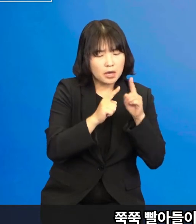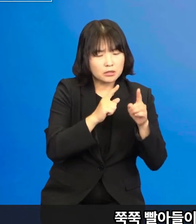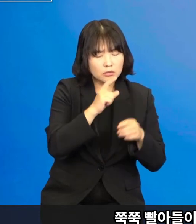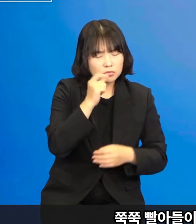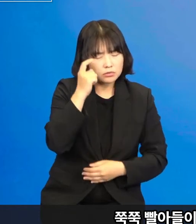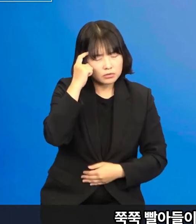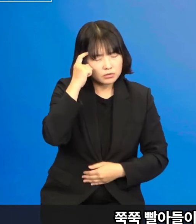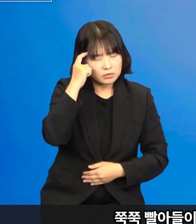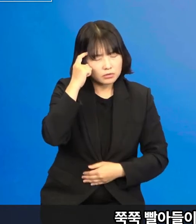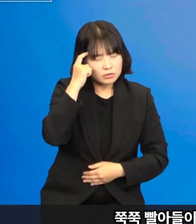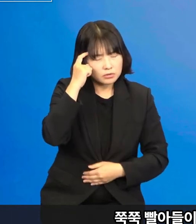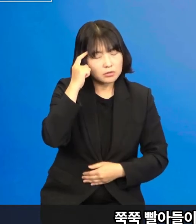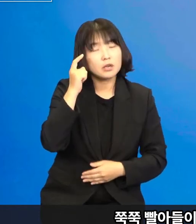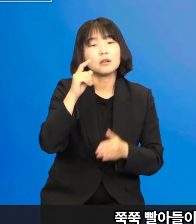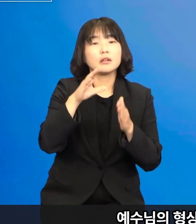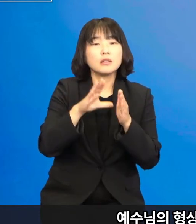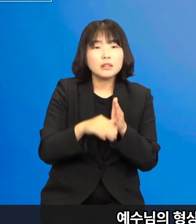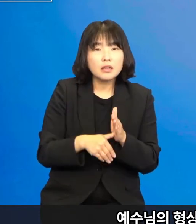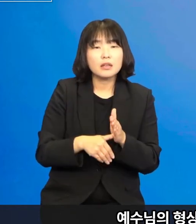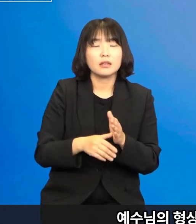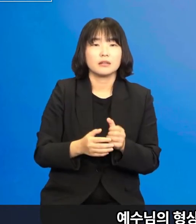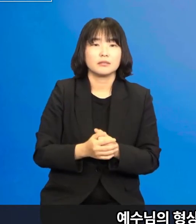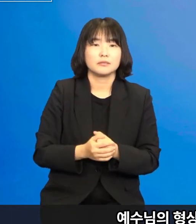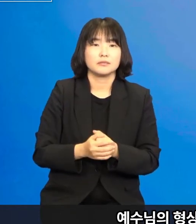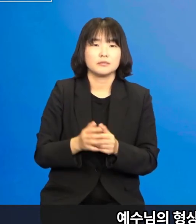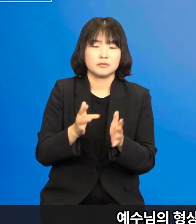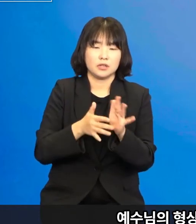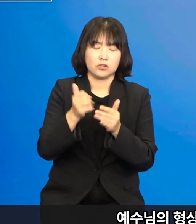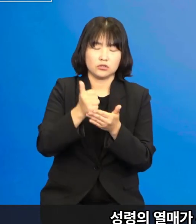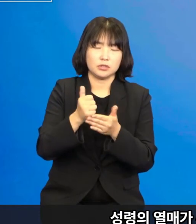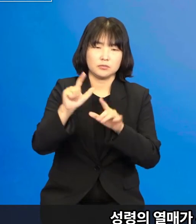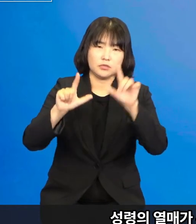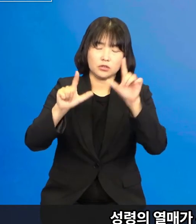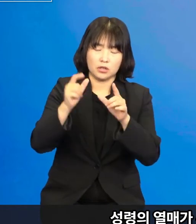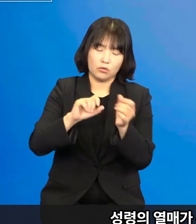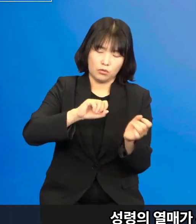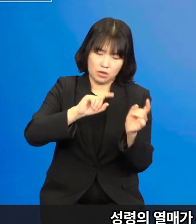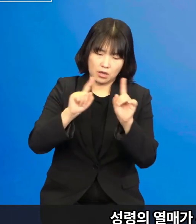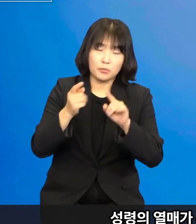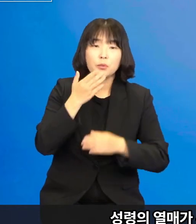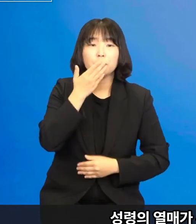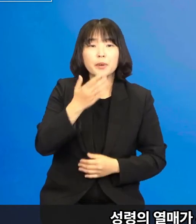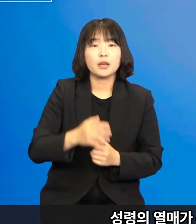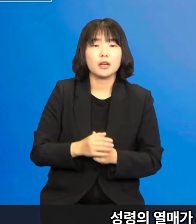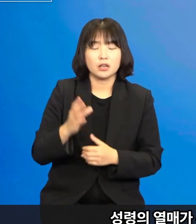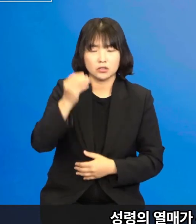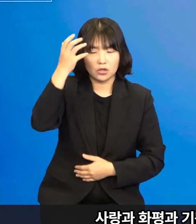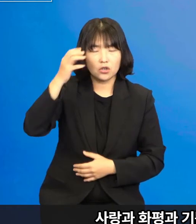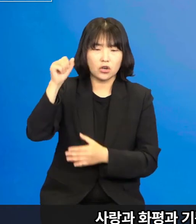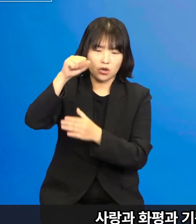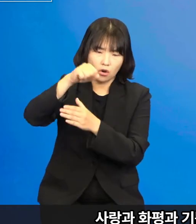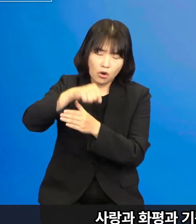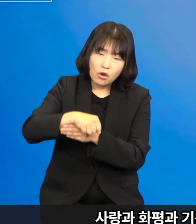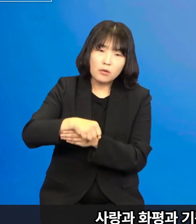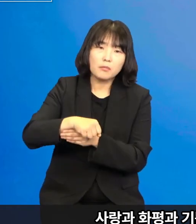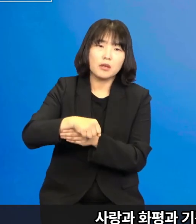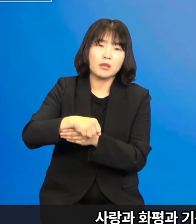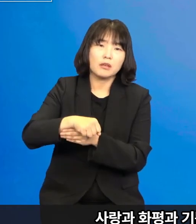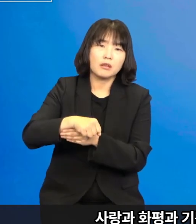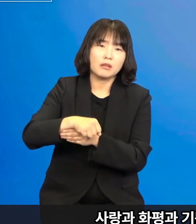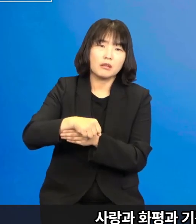쭉쭉 빨아들이잖아요. 뭐가 나올까요? 예수님이 형상이 회복이 되는 겁니다. 성령의 열매가 주렁주렁 맺히는 거예요.